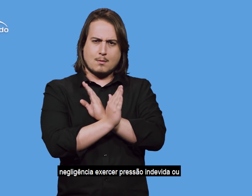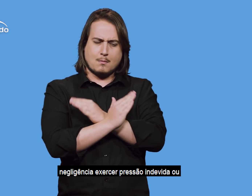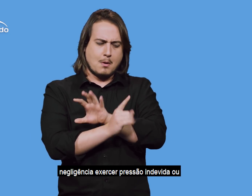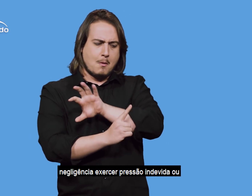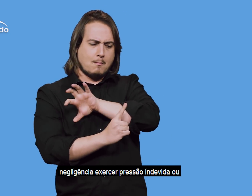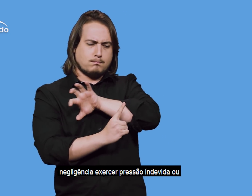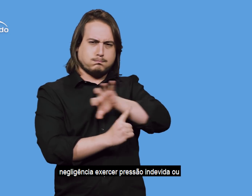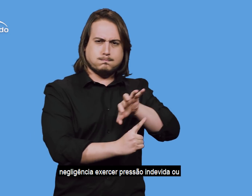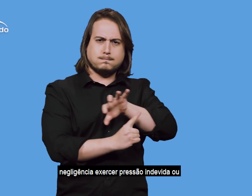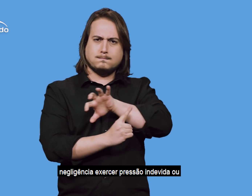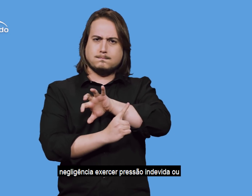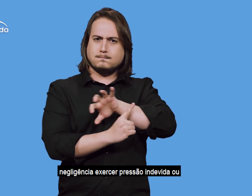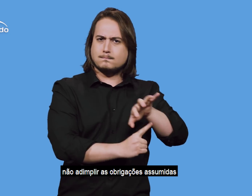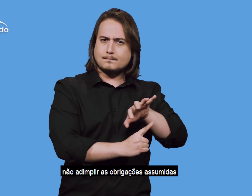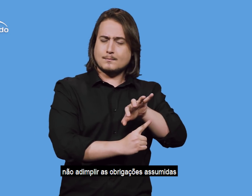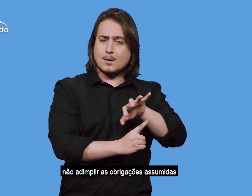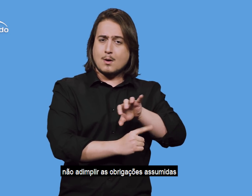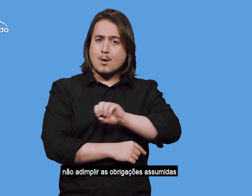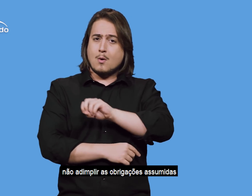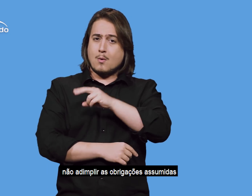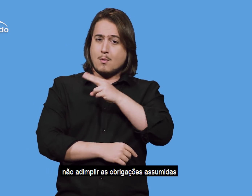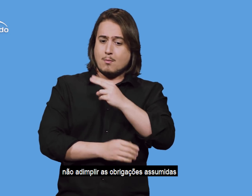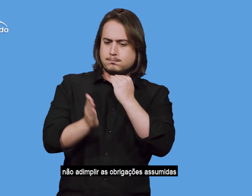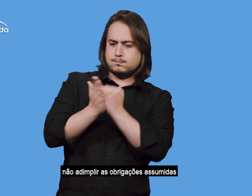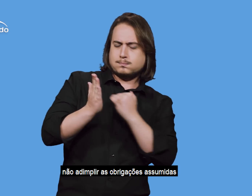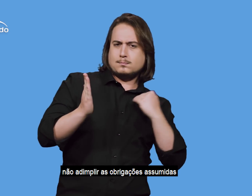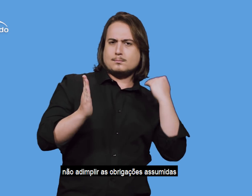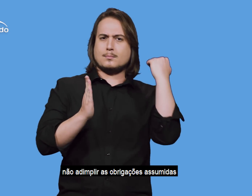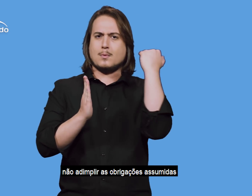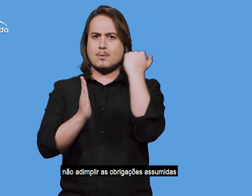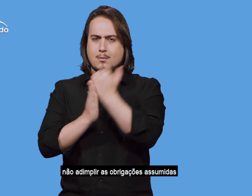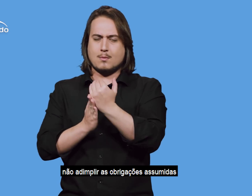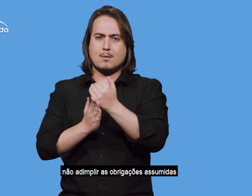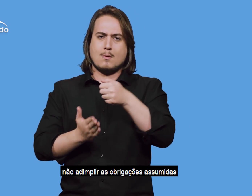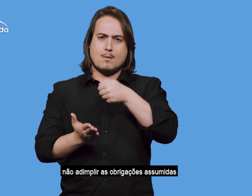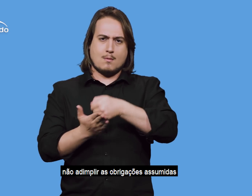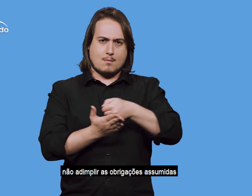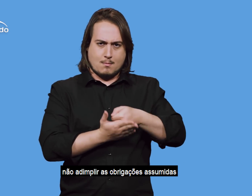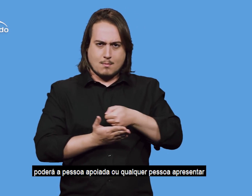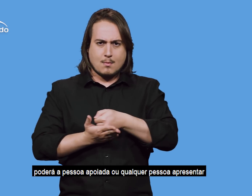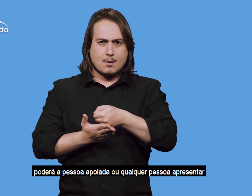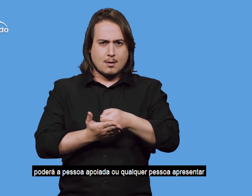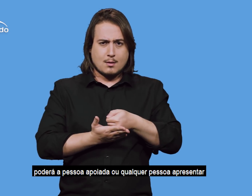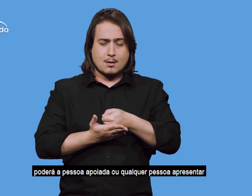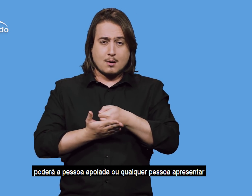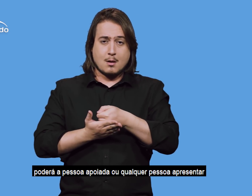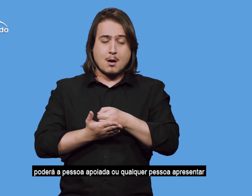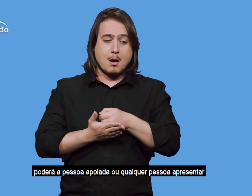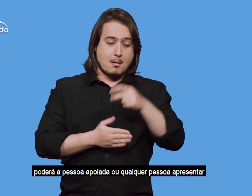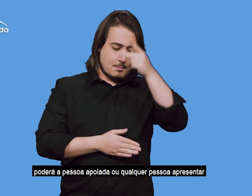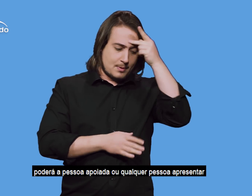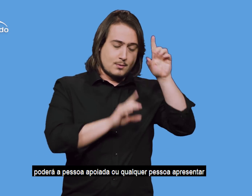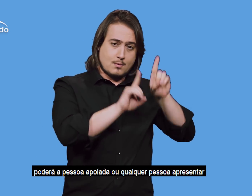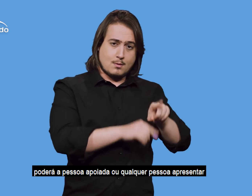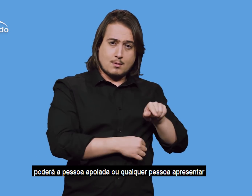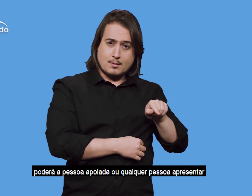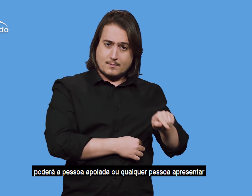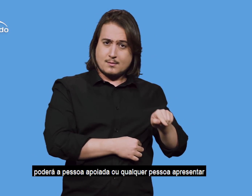indevida ou não adimplir as obrigações assumidas poderá a pessoa apoiada ou qualquer